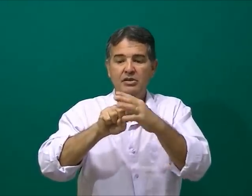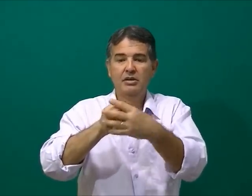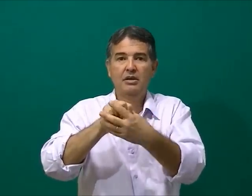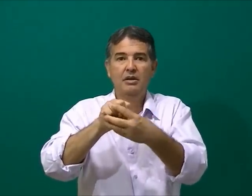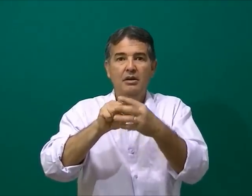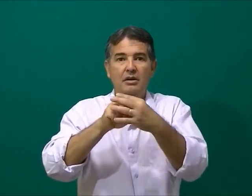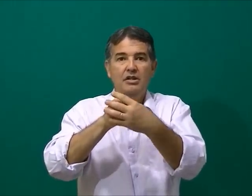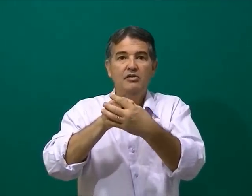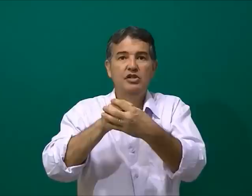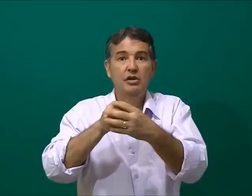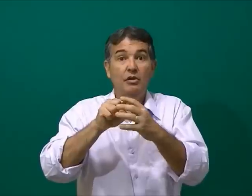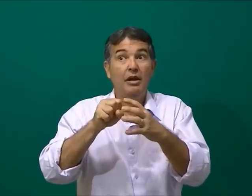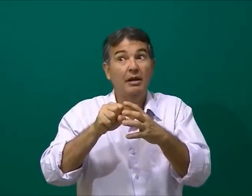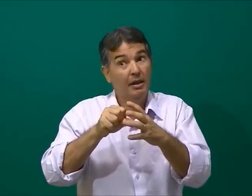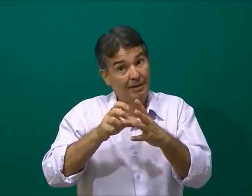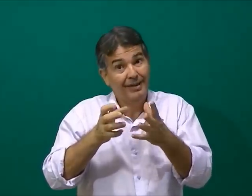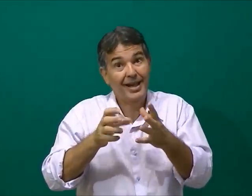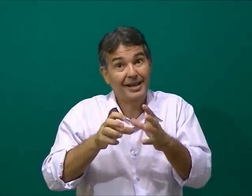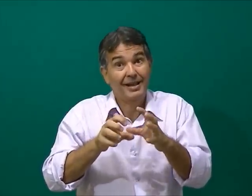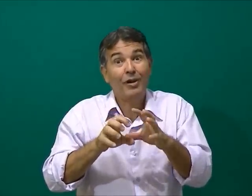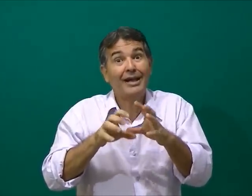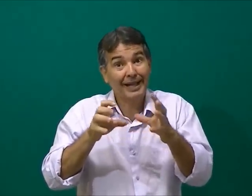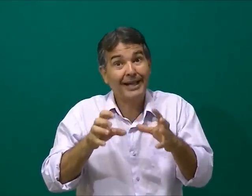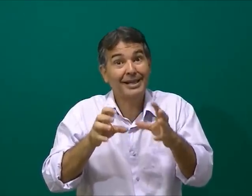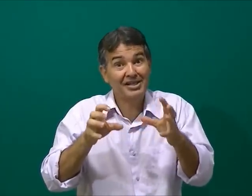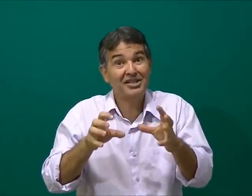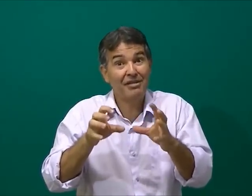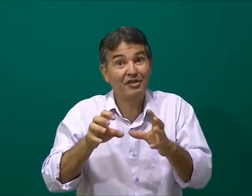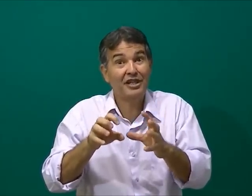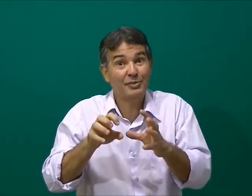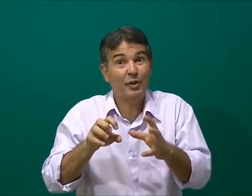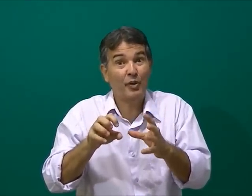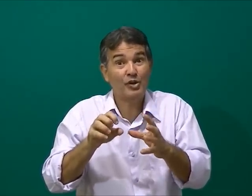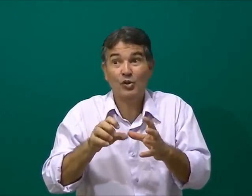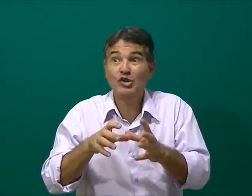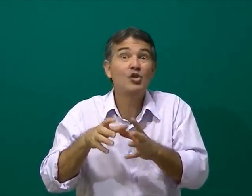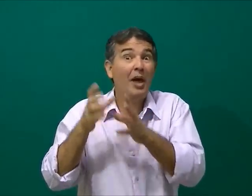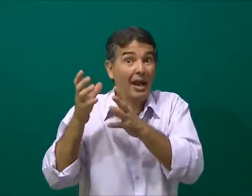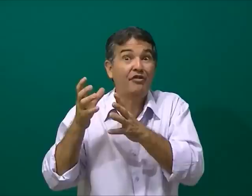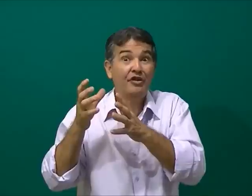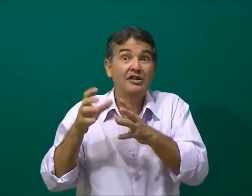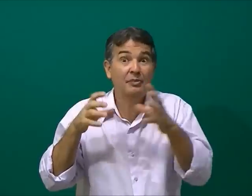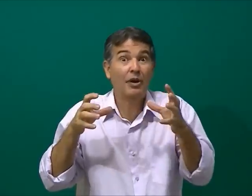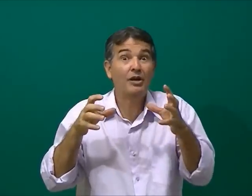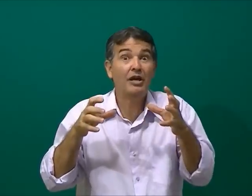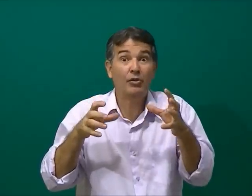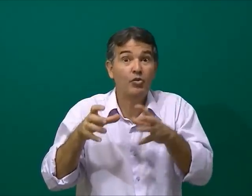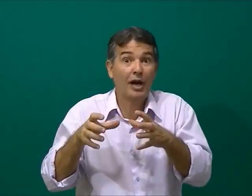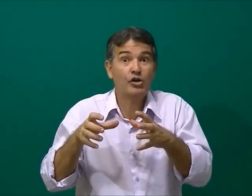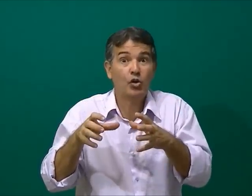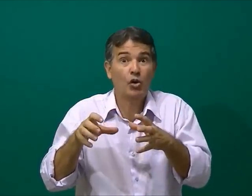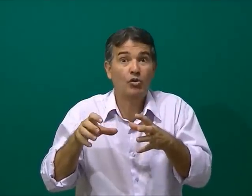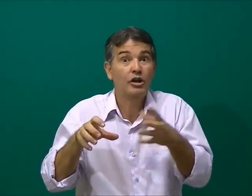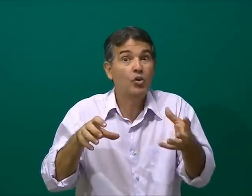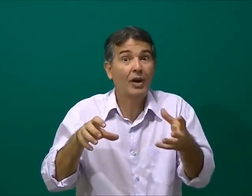Praticamente, se você guardadas as devidas proporções de um elefante para um leão e um cachorro e um